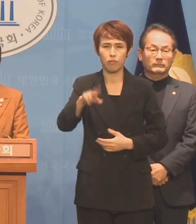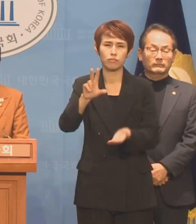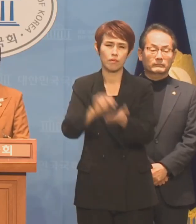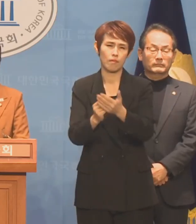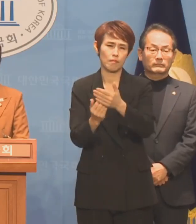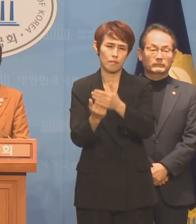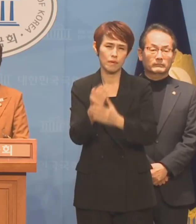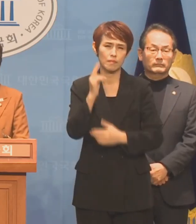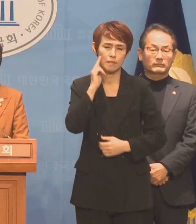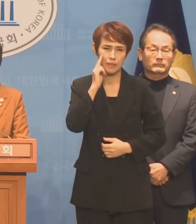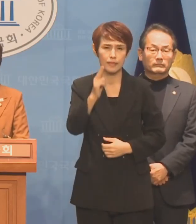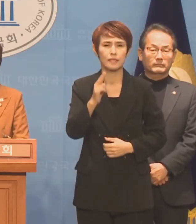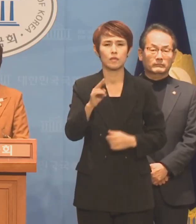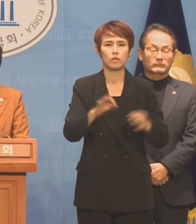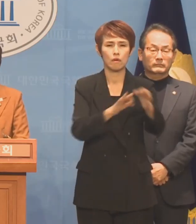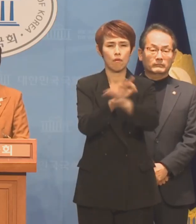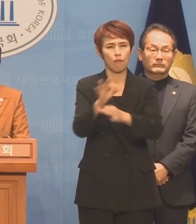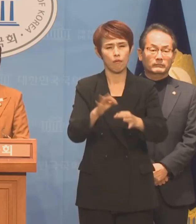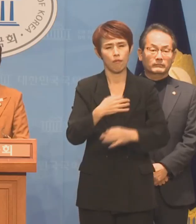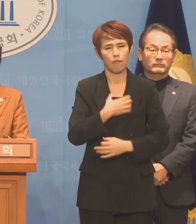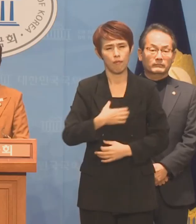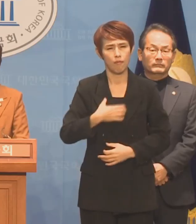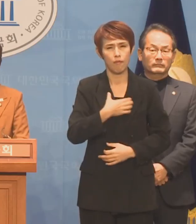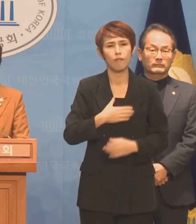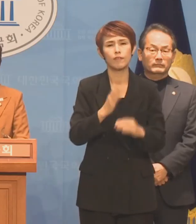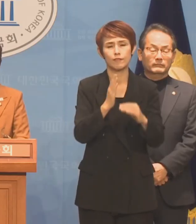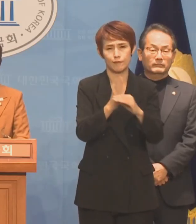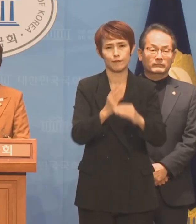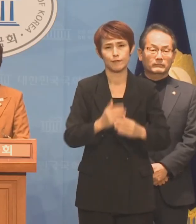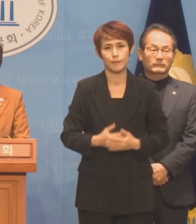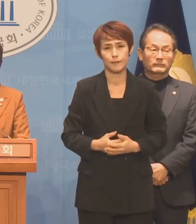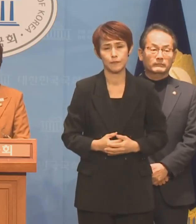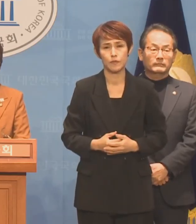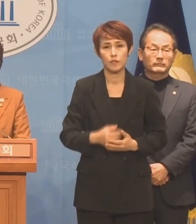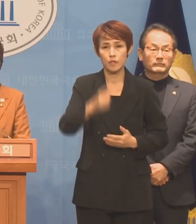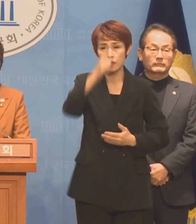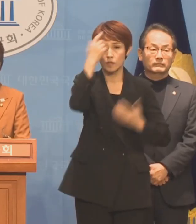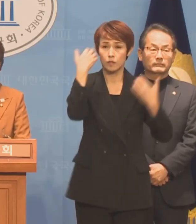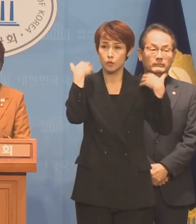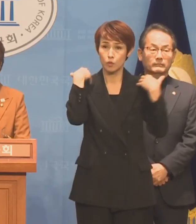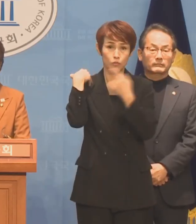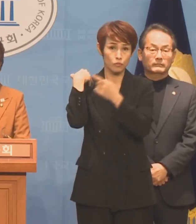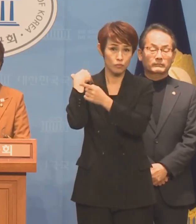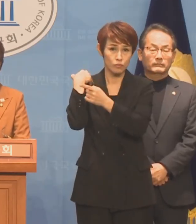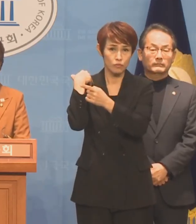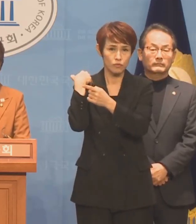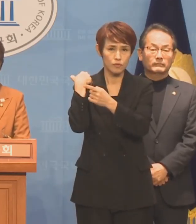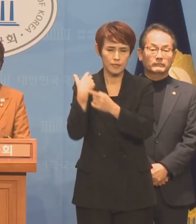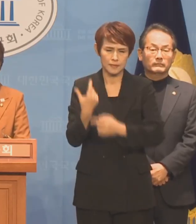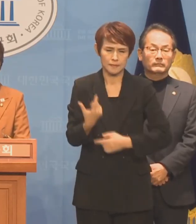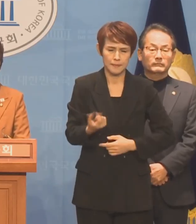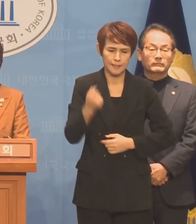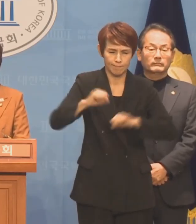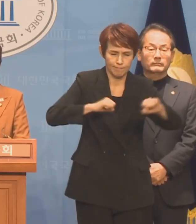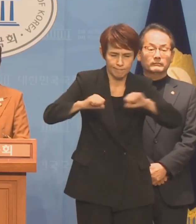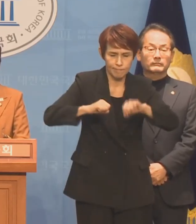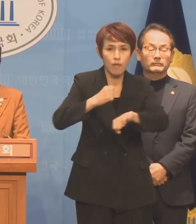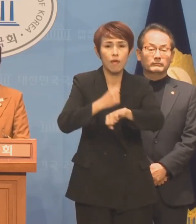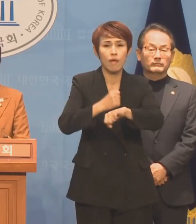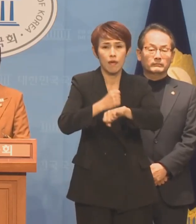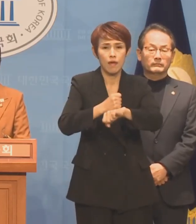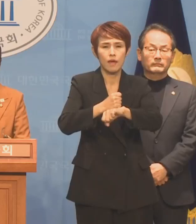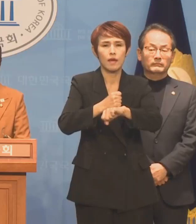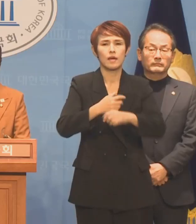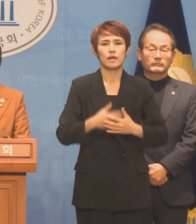위험이 커지고 있습니다. 이런 상황에서 정부는 신속하고 과감한 조치를 통해서